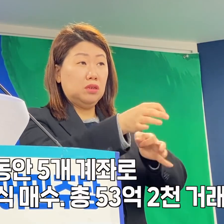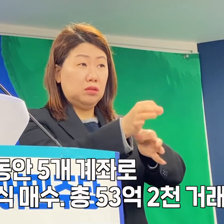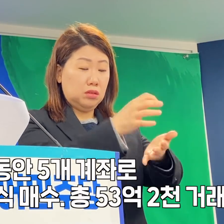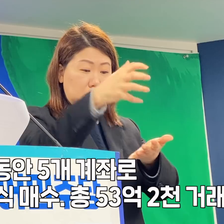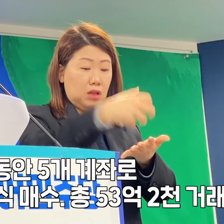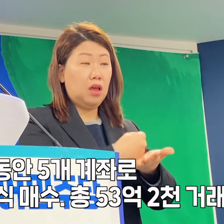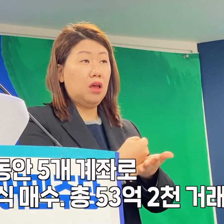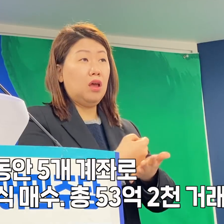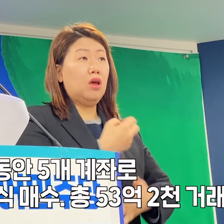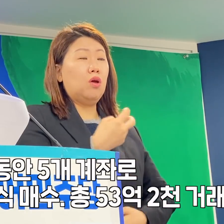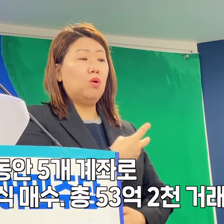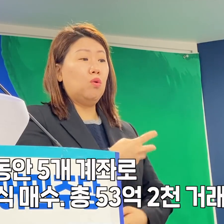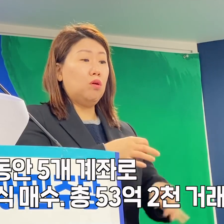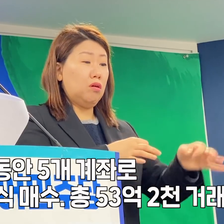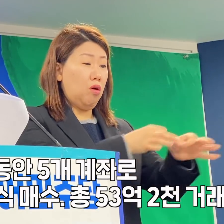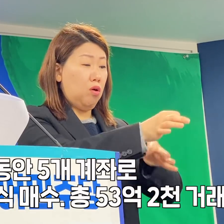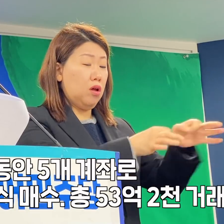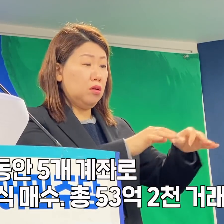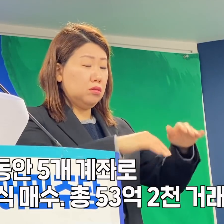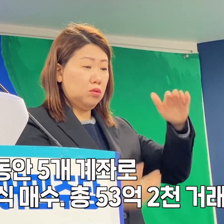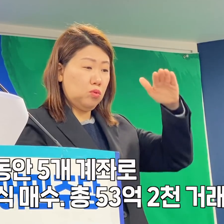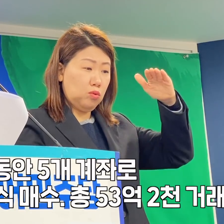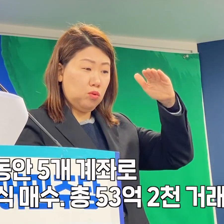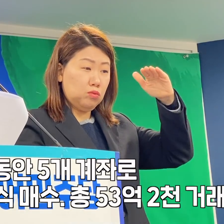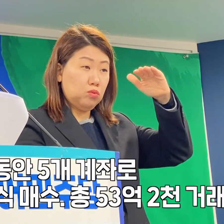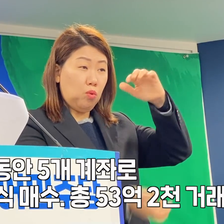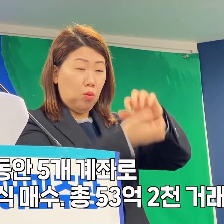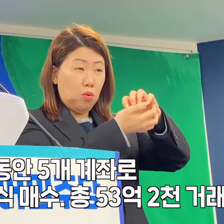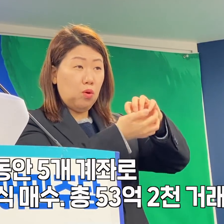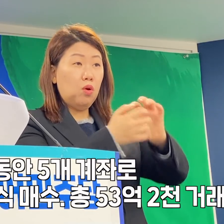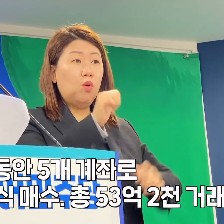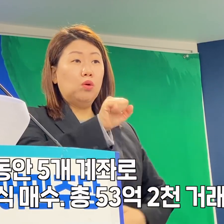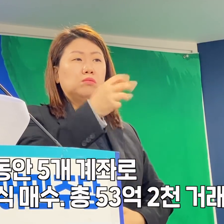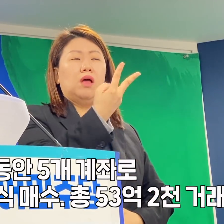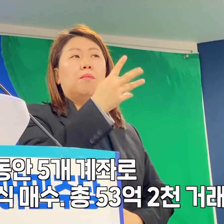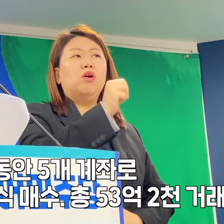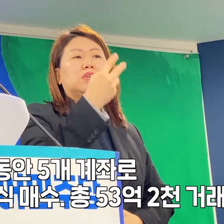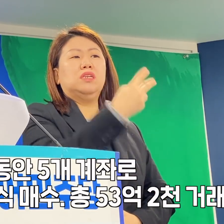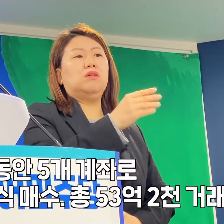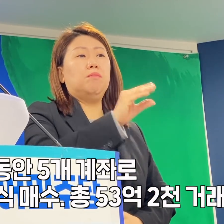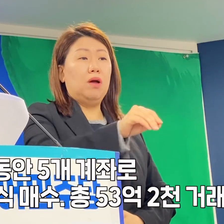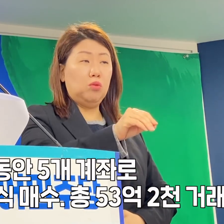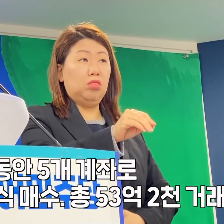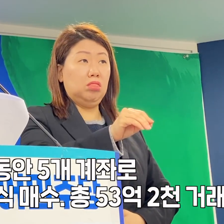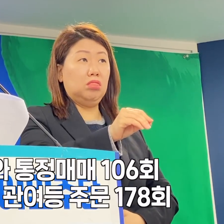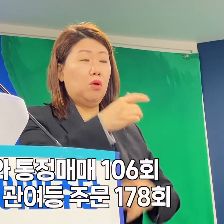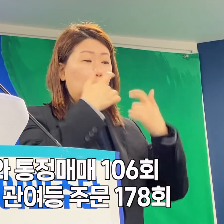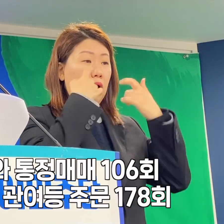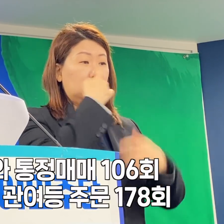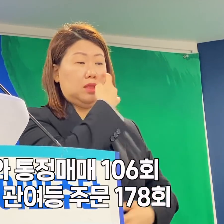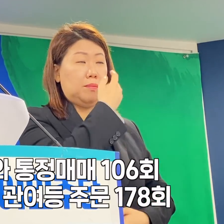매수하였으며 총 거래 대금은 53억 2천만 원으로 특정되었다고 합니다.